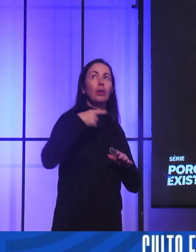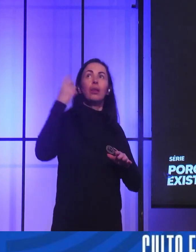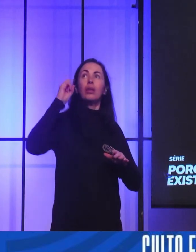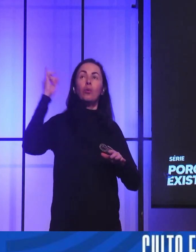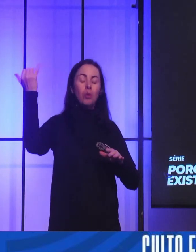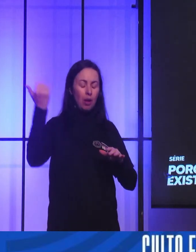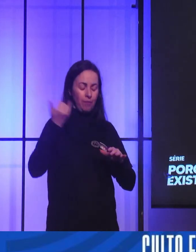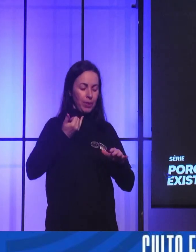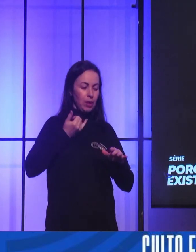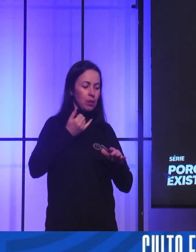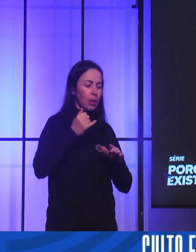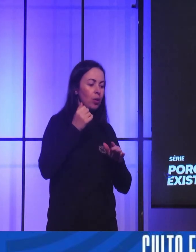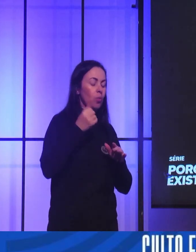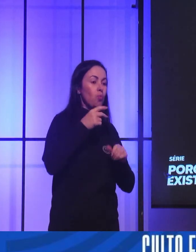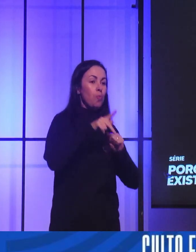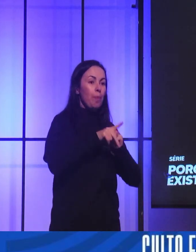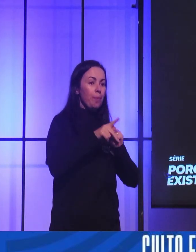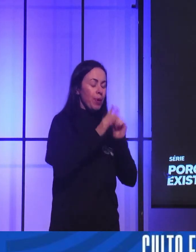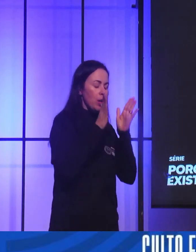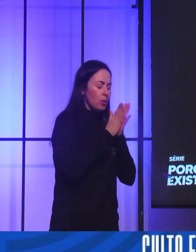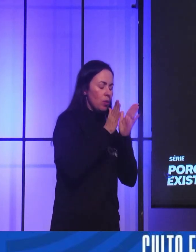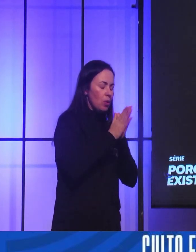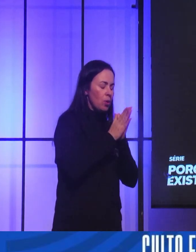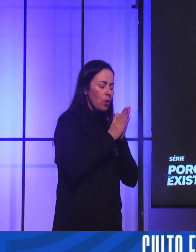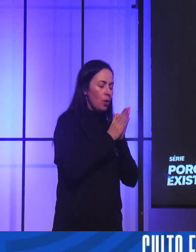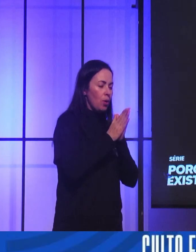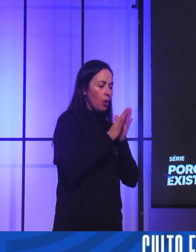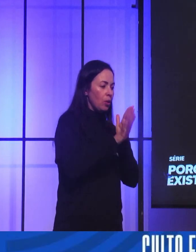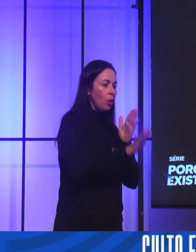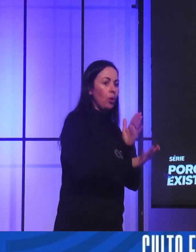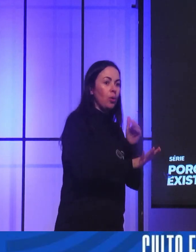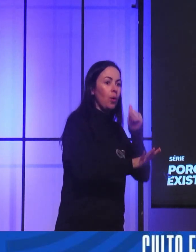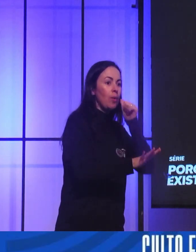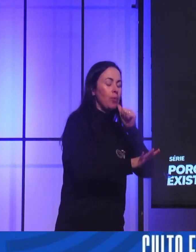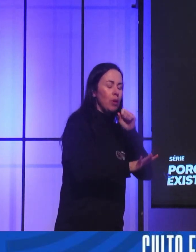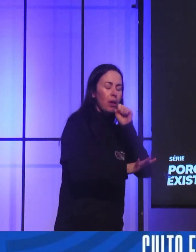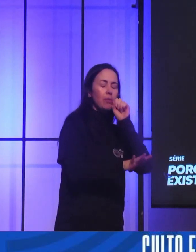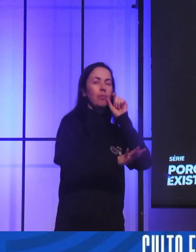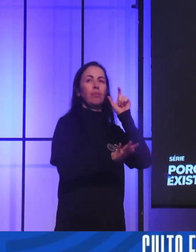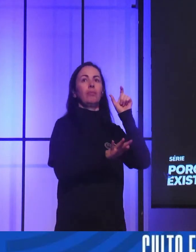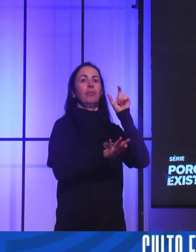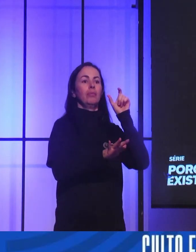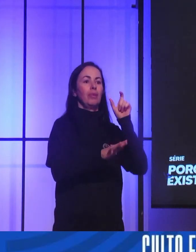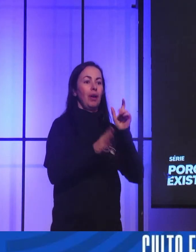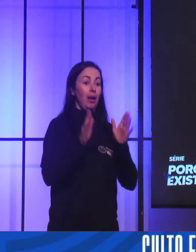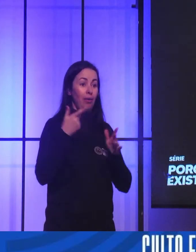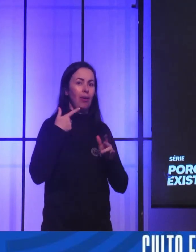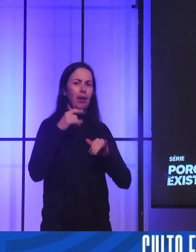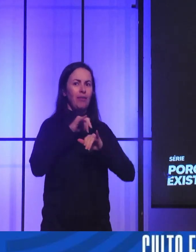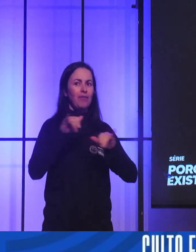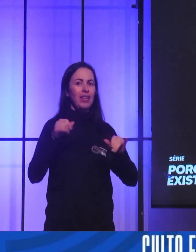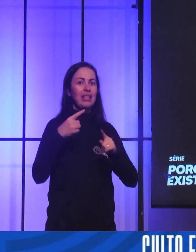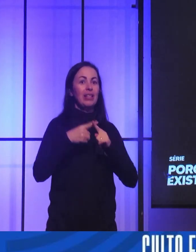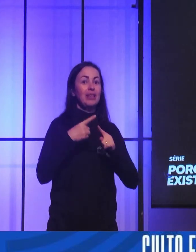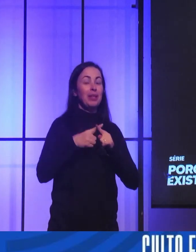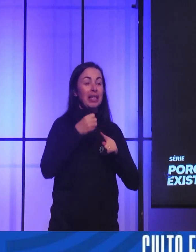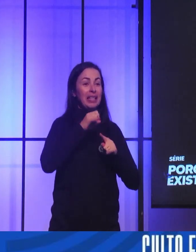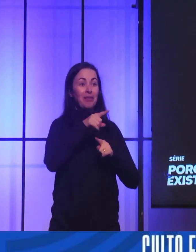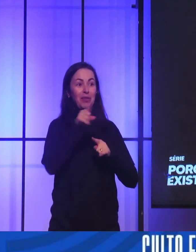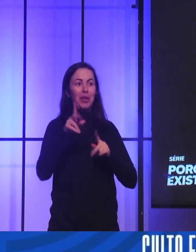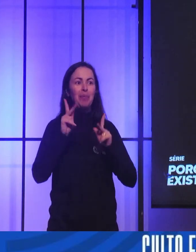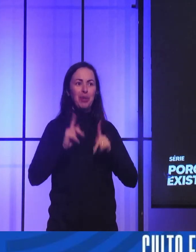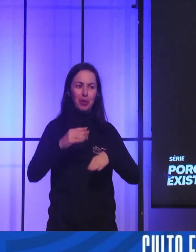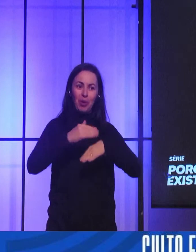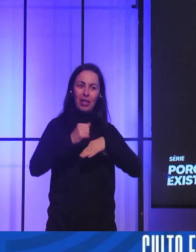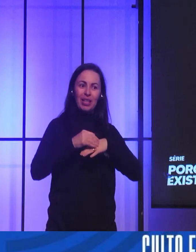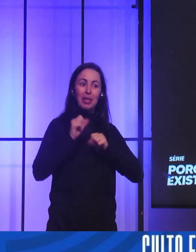Então você sabe, se você for gente fina, talvez até... Só não chama eu, chamo o David para orar,